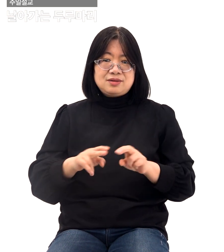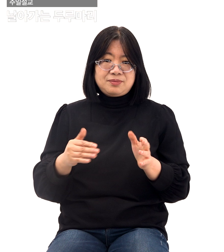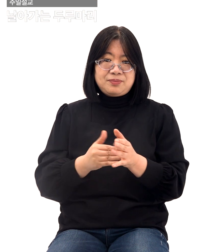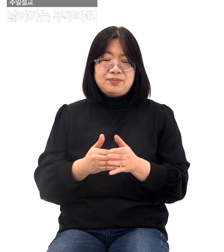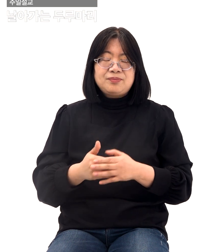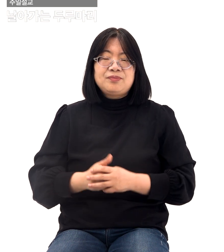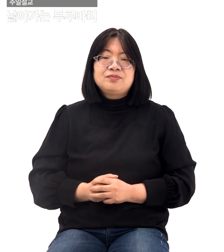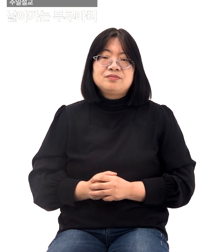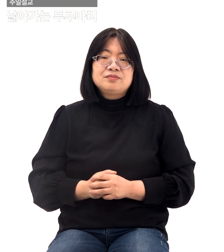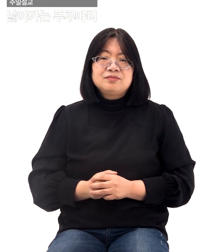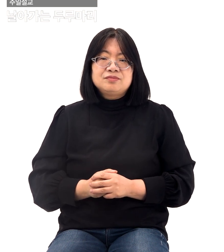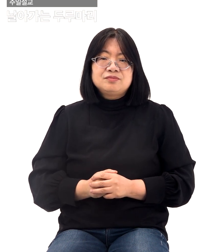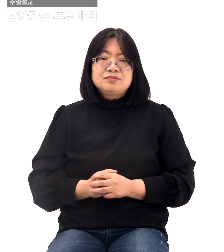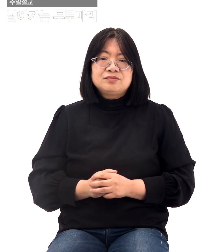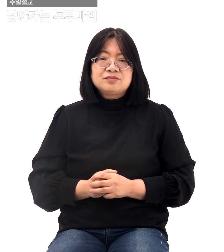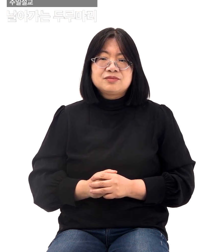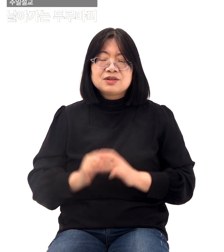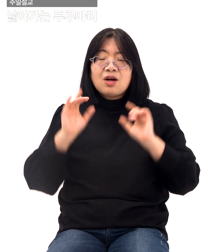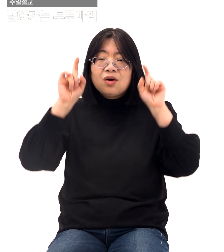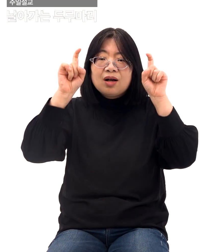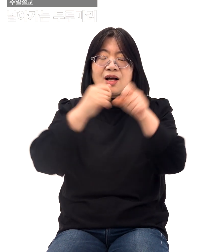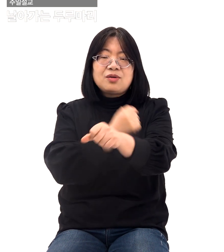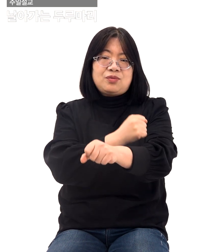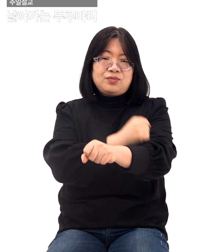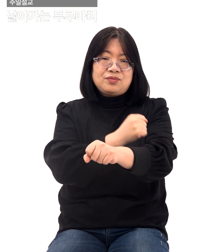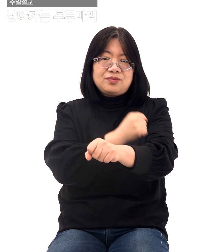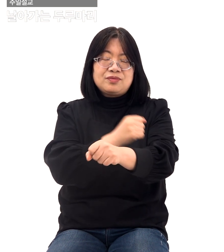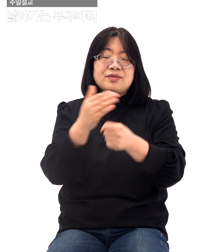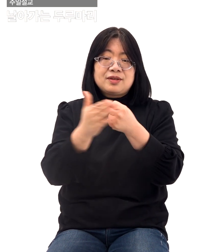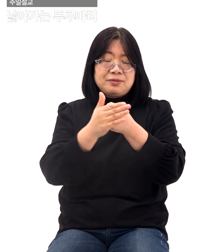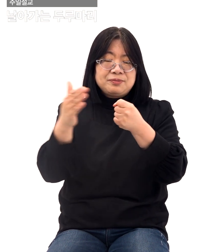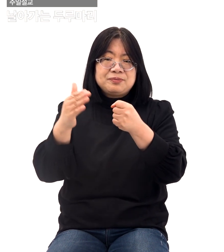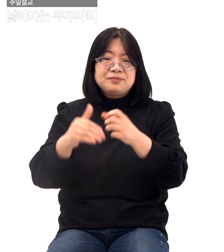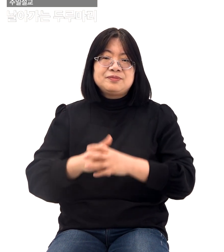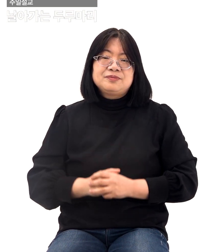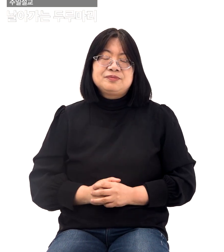계세요. 어린 양의 공로입니다.